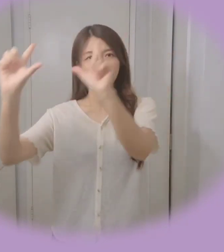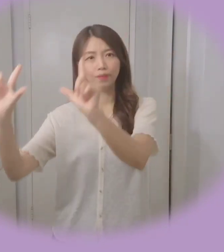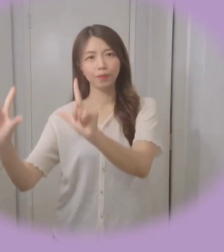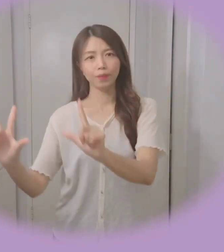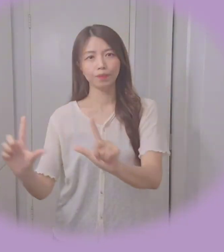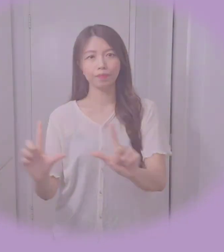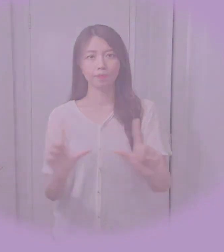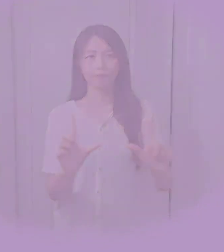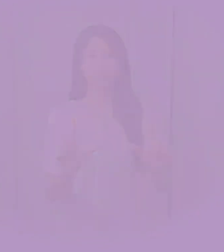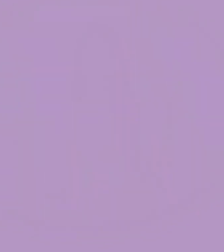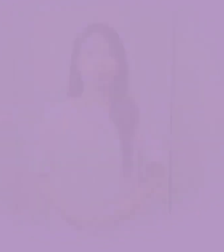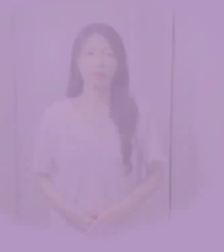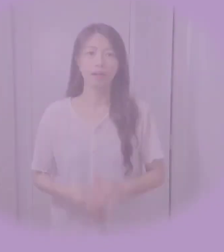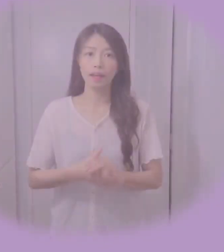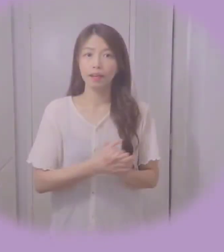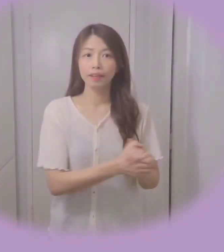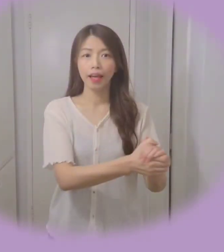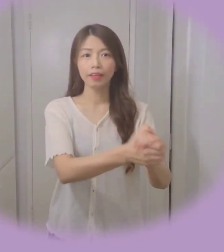지내라는,